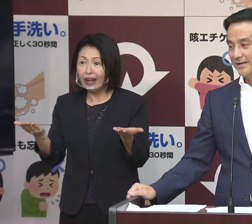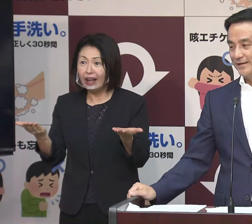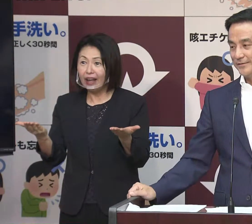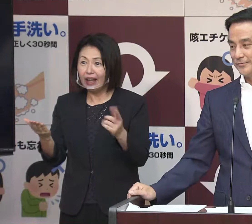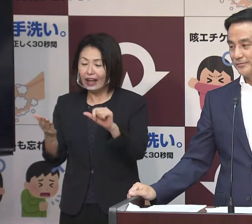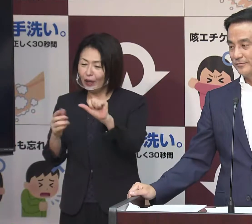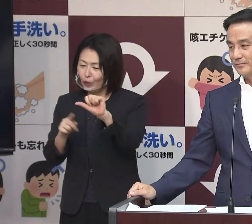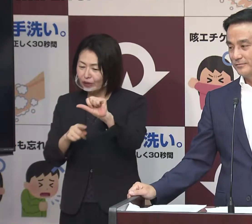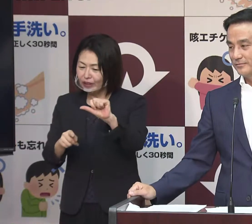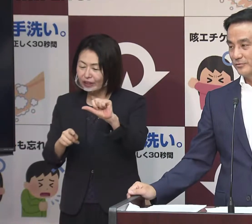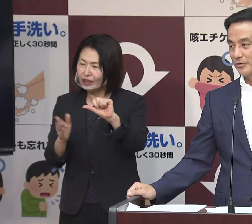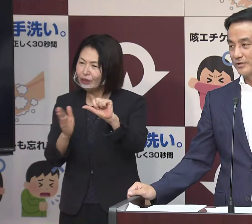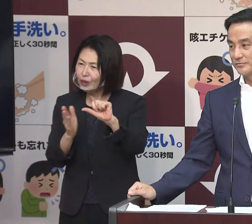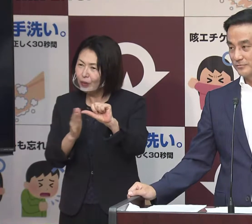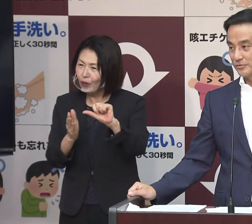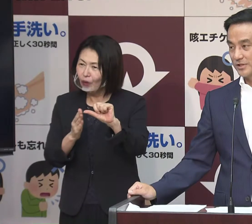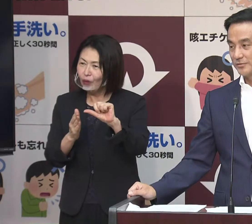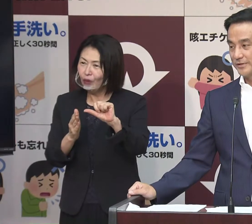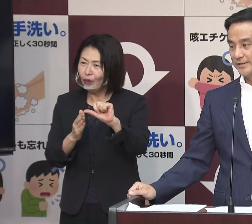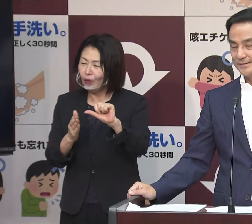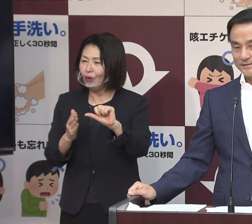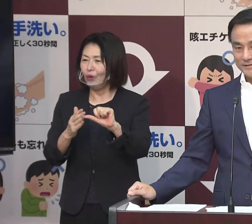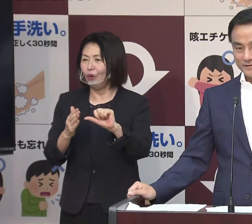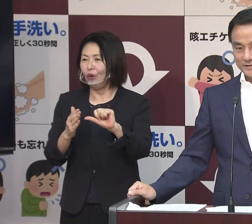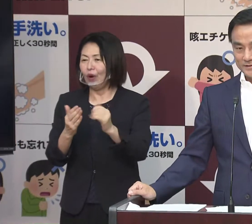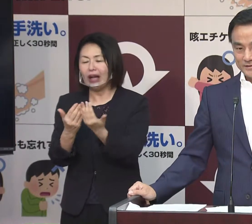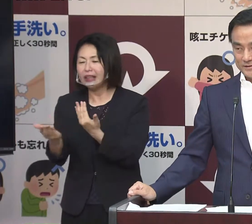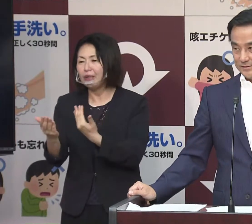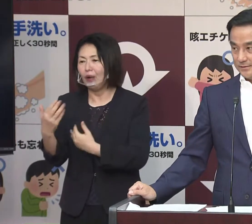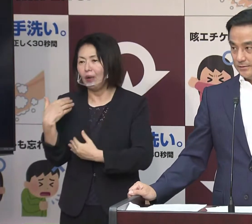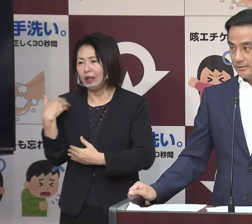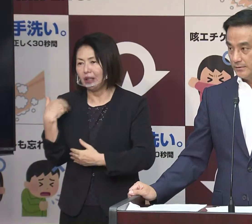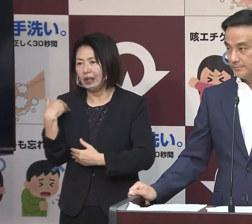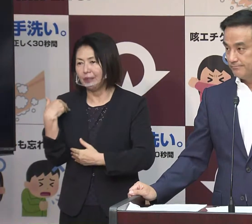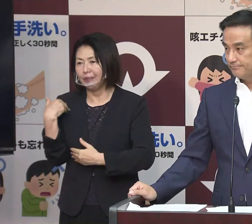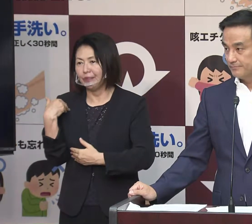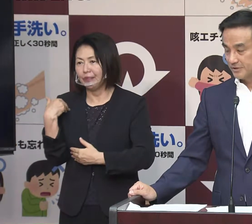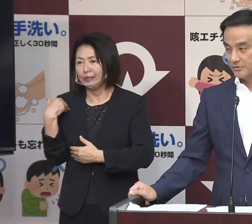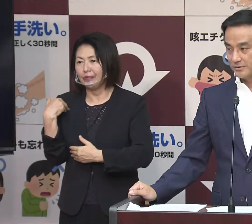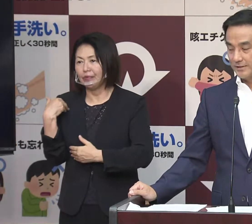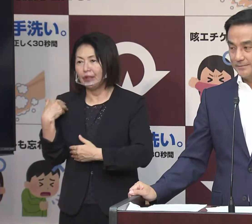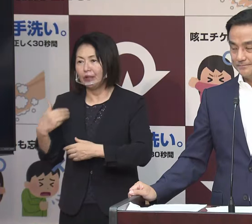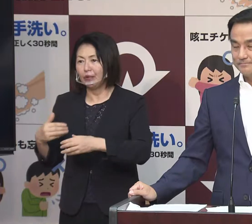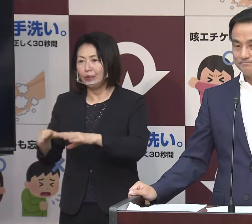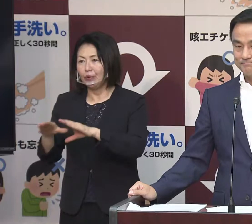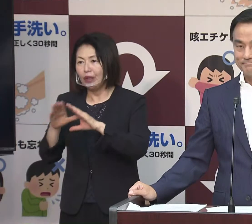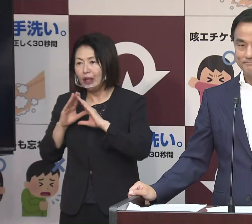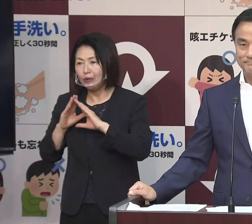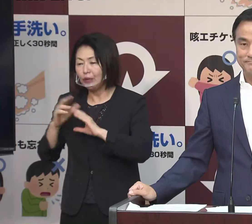ので根拠あるものじゃないので、 無料でご 使用ですか。